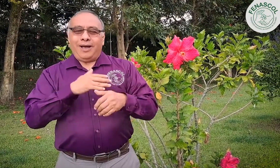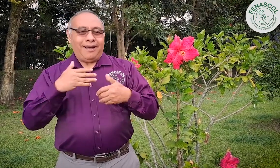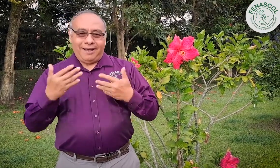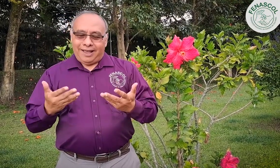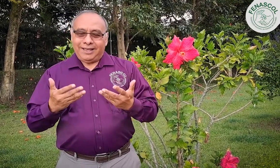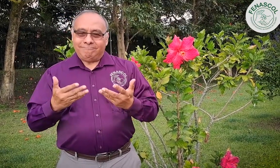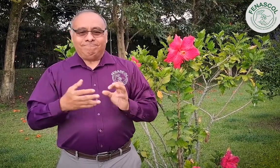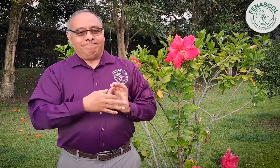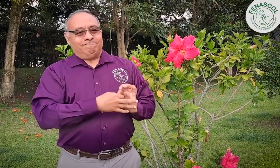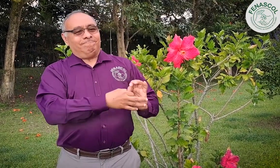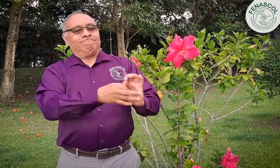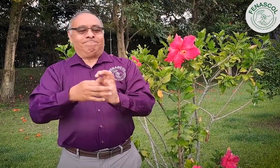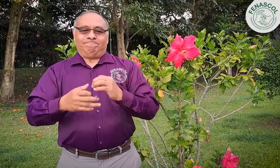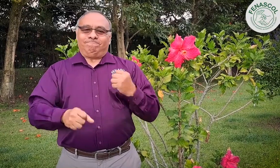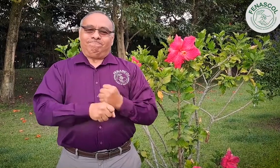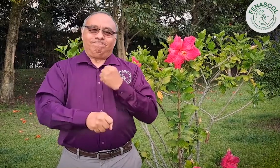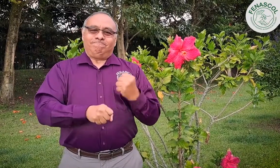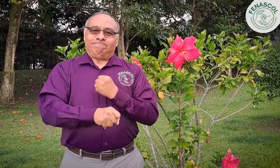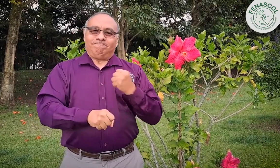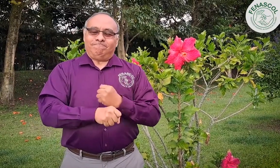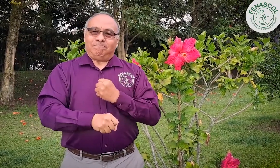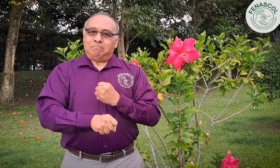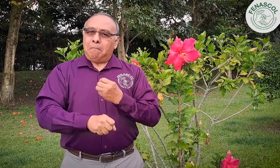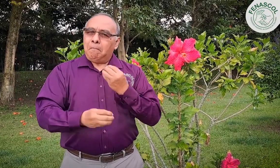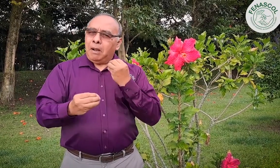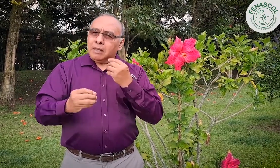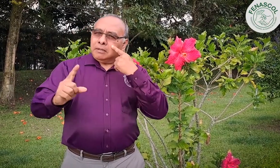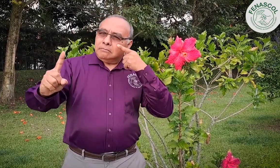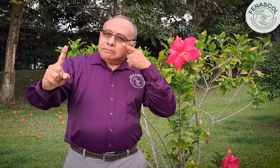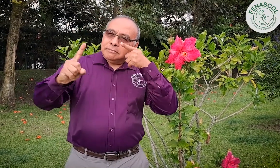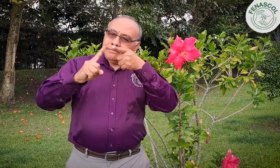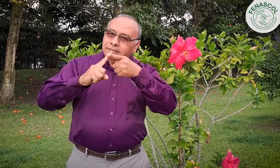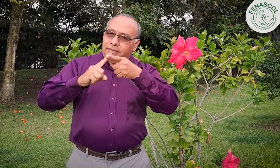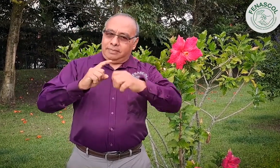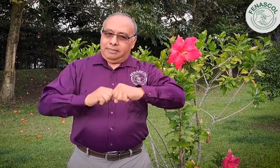unido para lograr el restablecimiento de los derechos, como la accesibilidad,